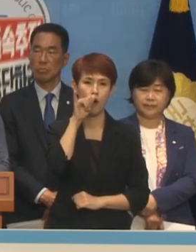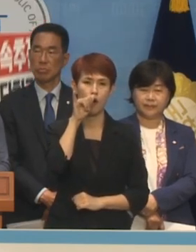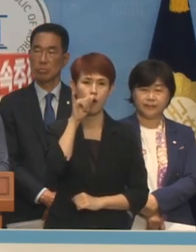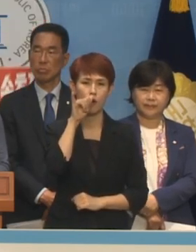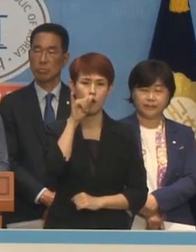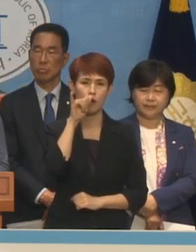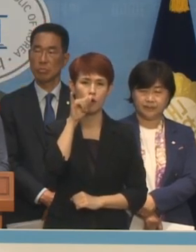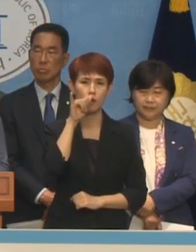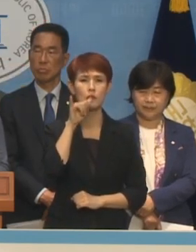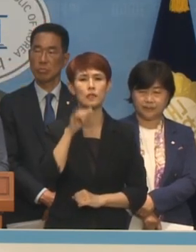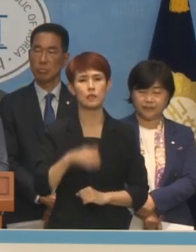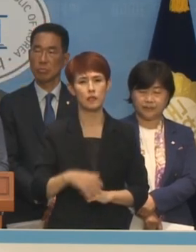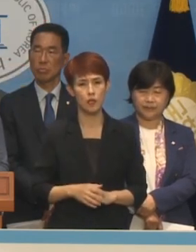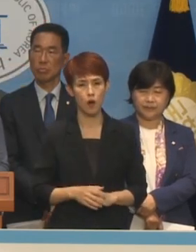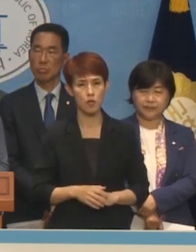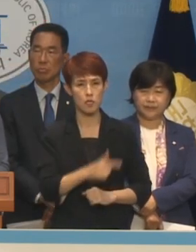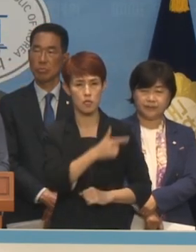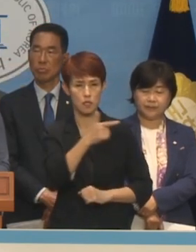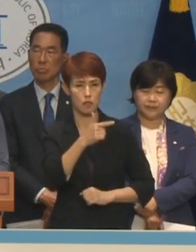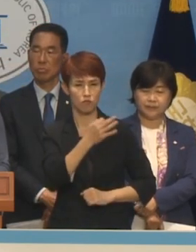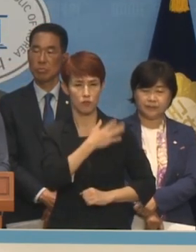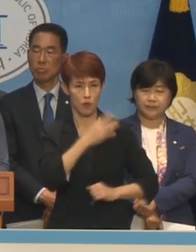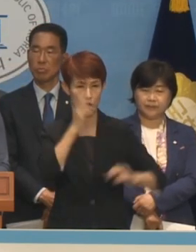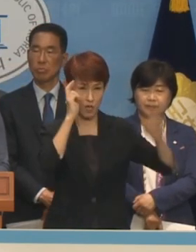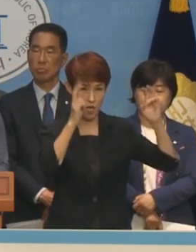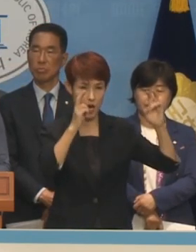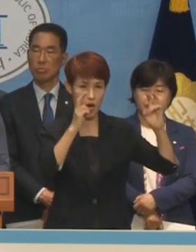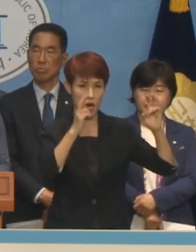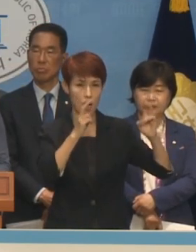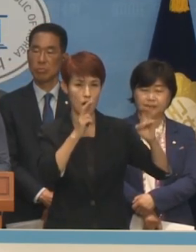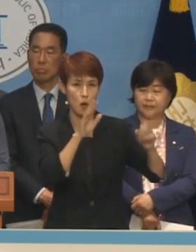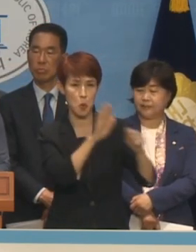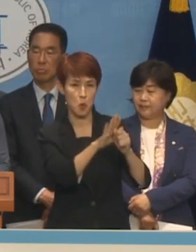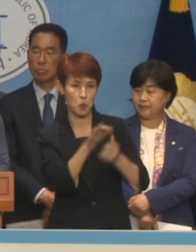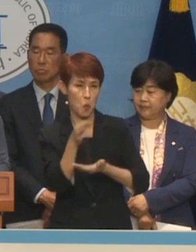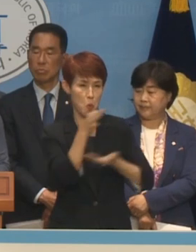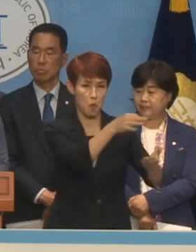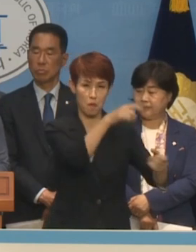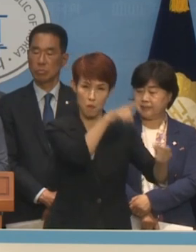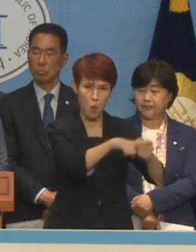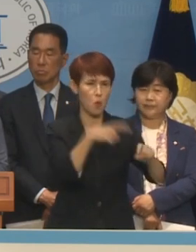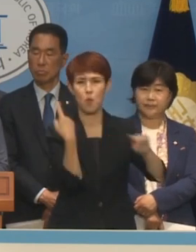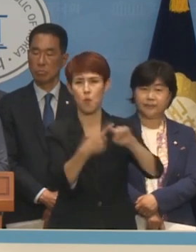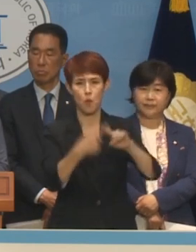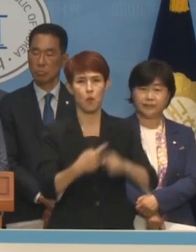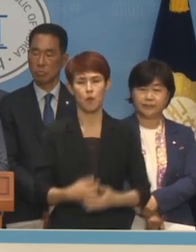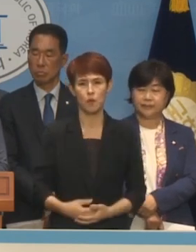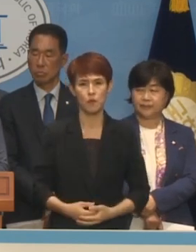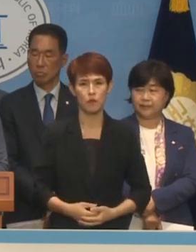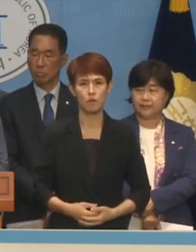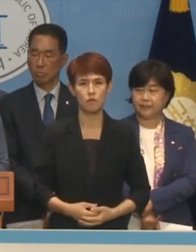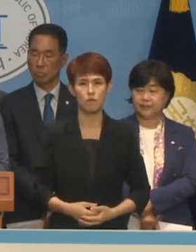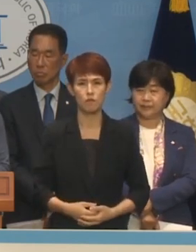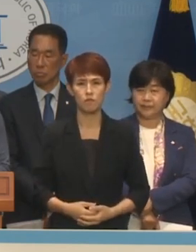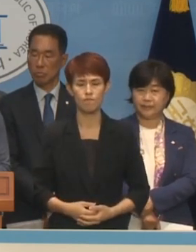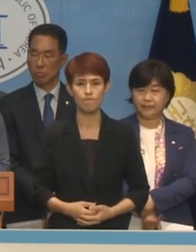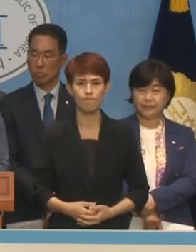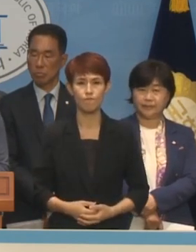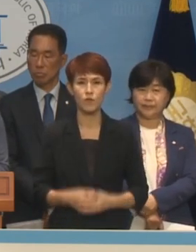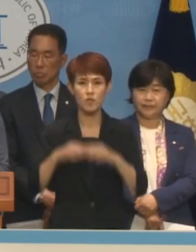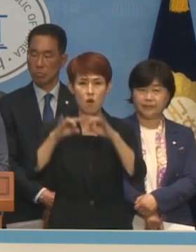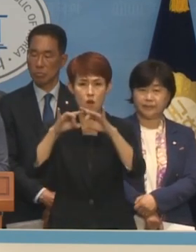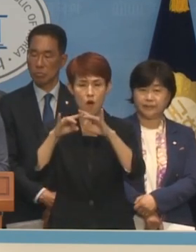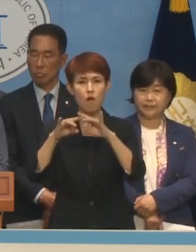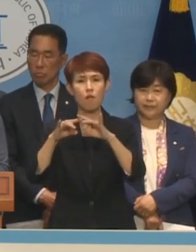보면 이는 특정 재벌 기업의 배불리기를 위한 것이라고 볼 수밖에 없다. 전력에너지